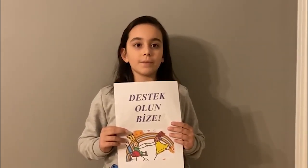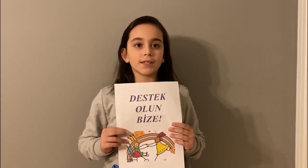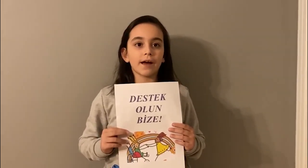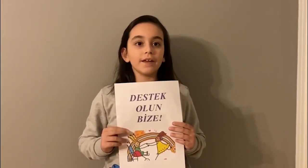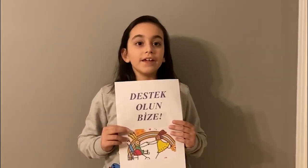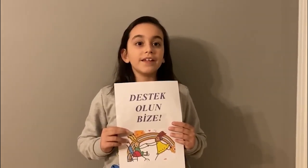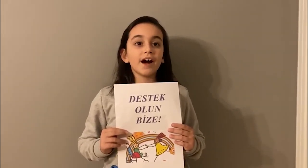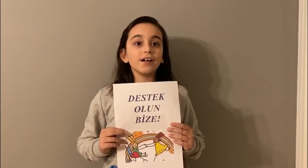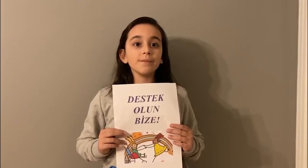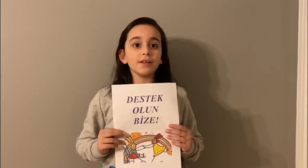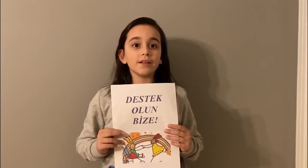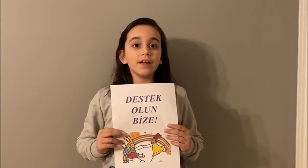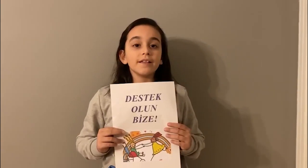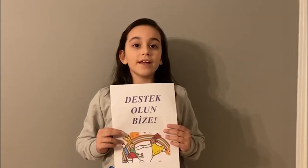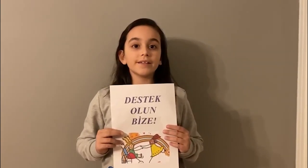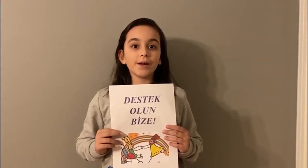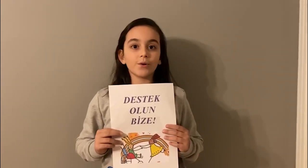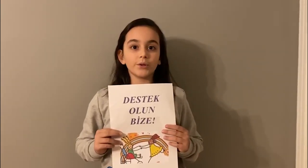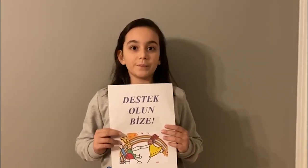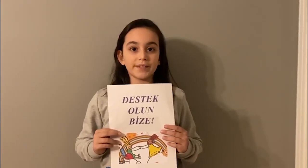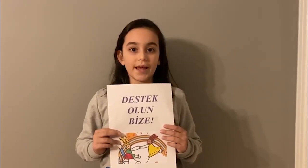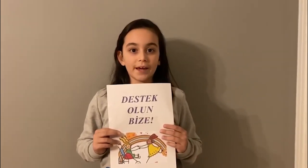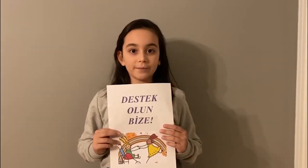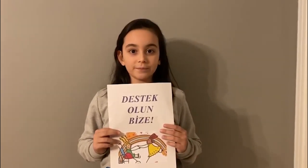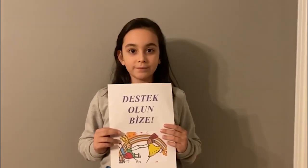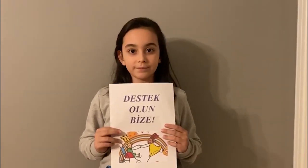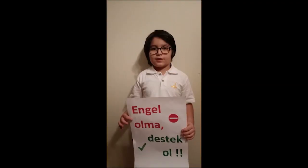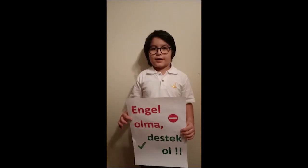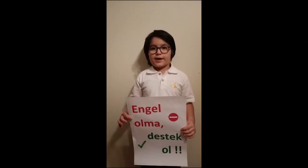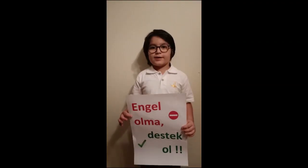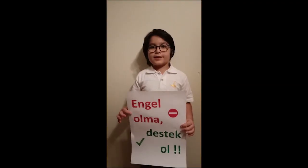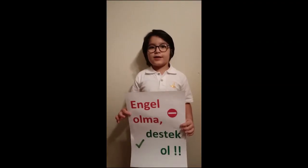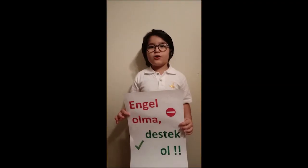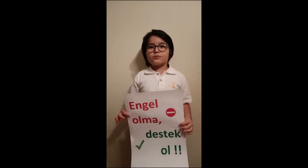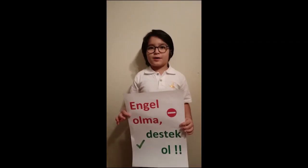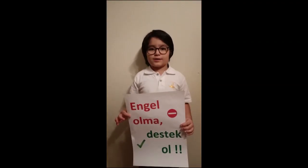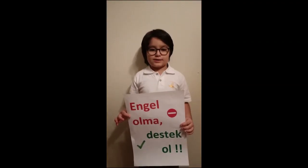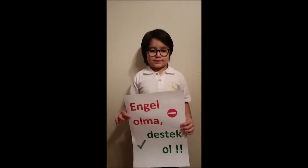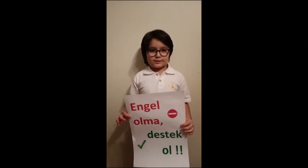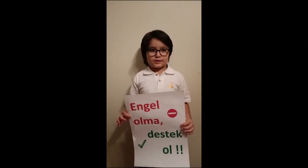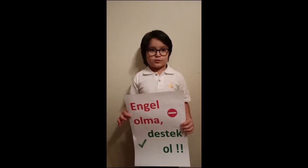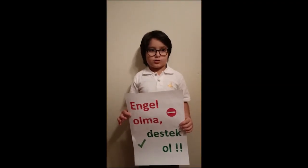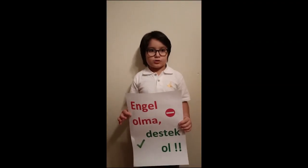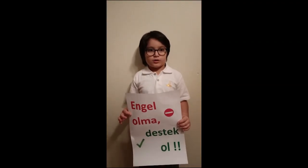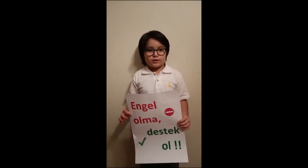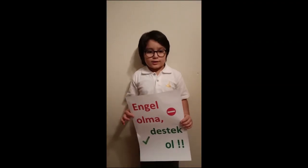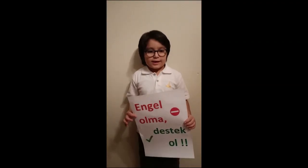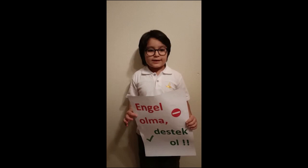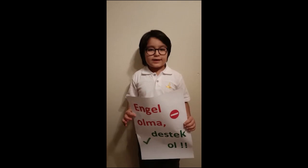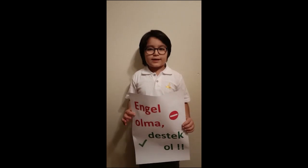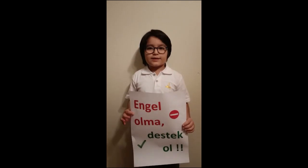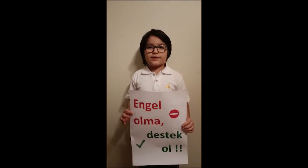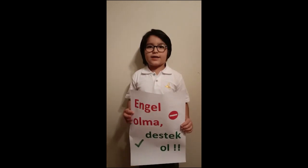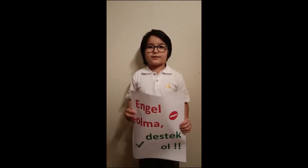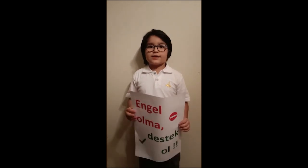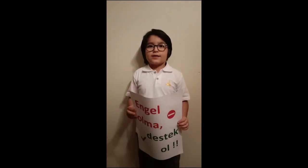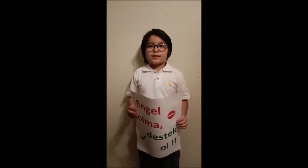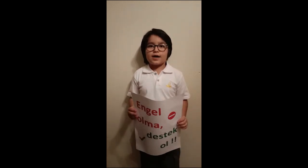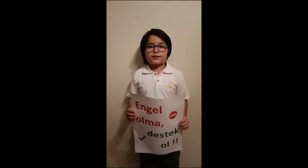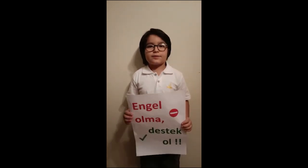halimizden. Yardım edin, destek olun bize. Engel olma, destek ol. Engelliler yardıma